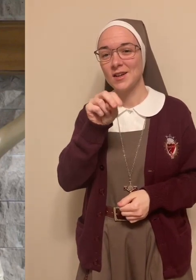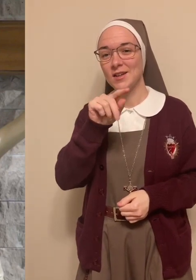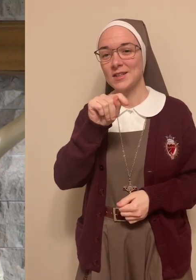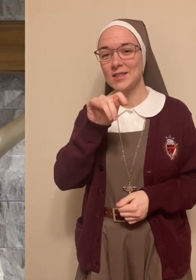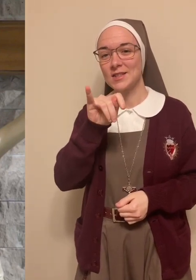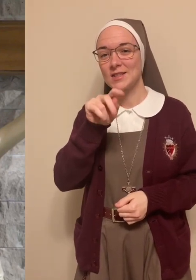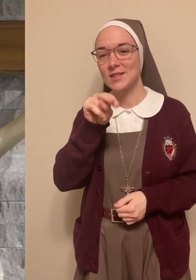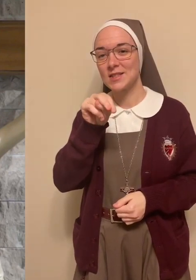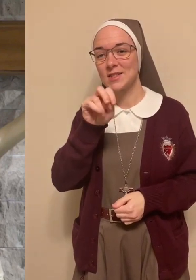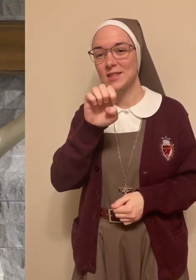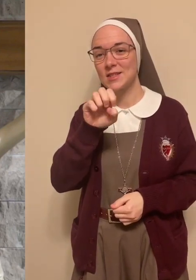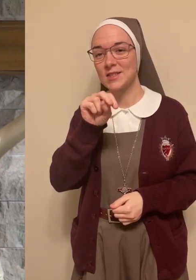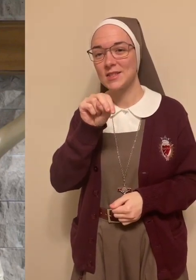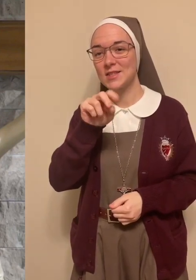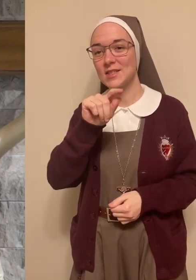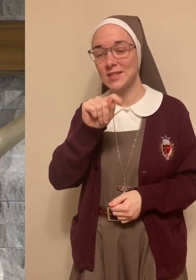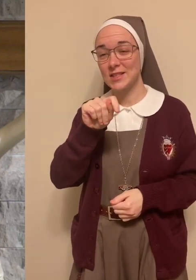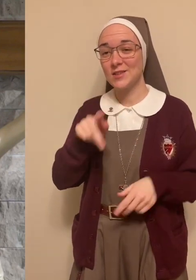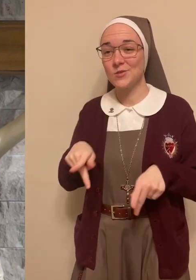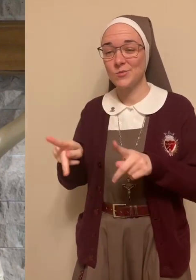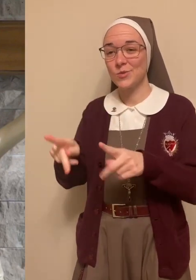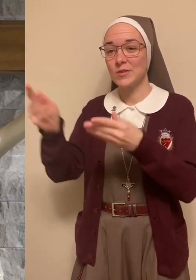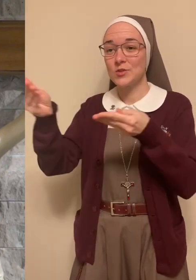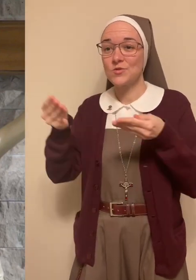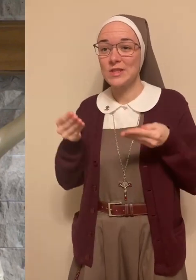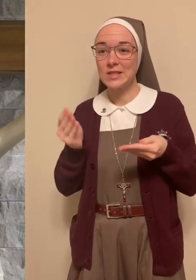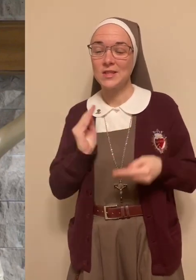por haber donado a este continente